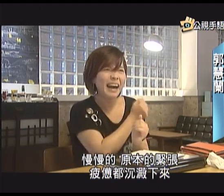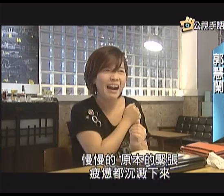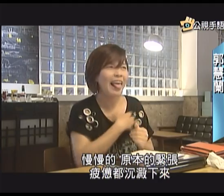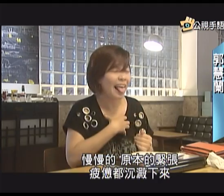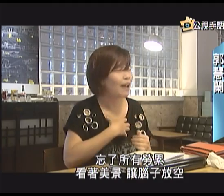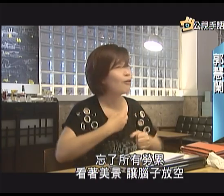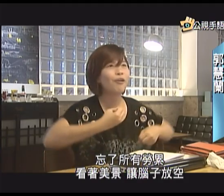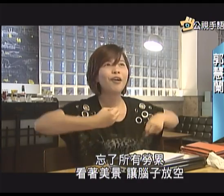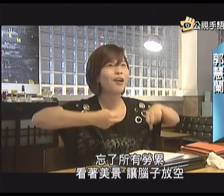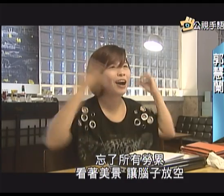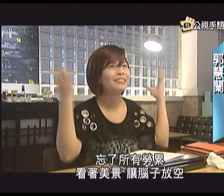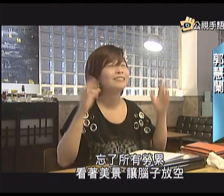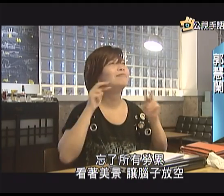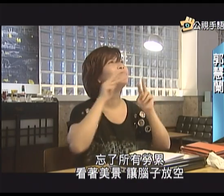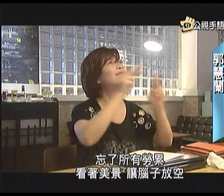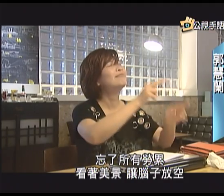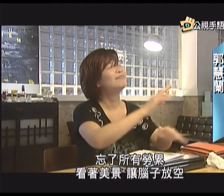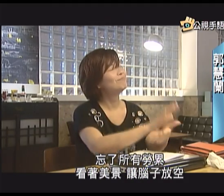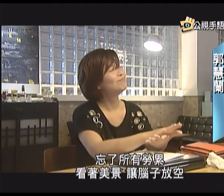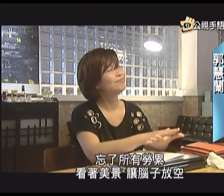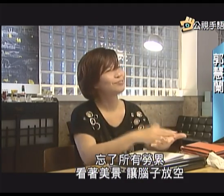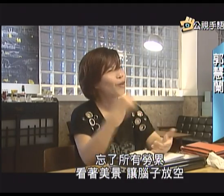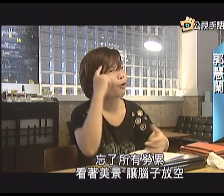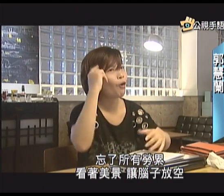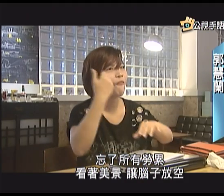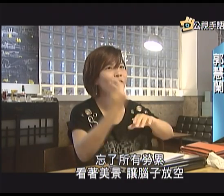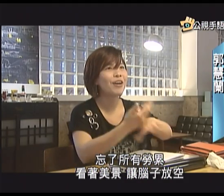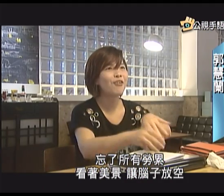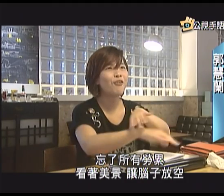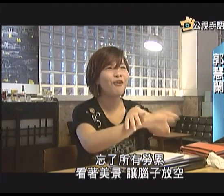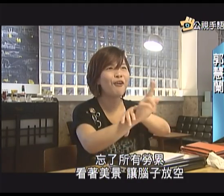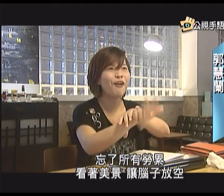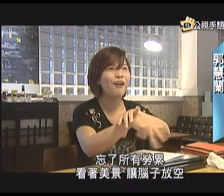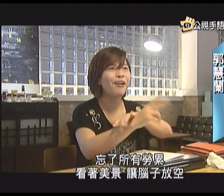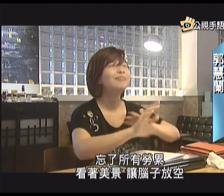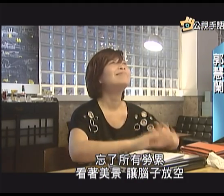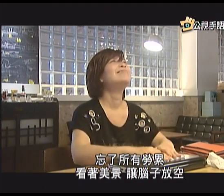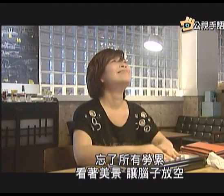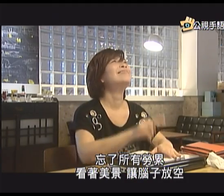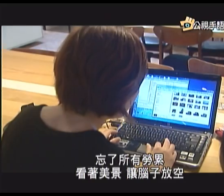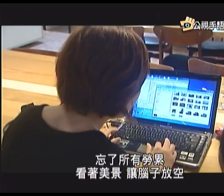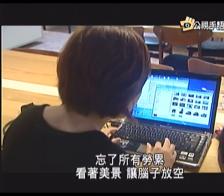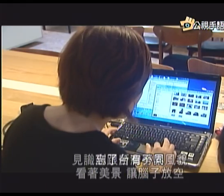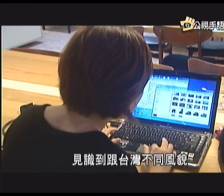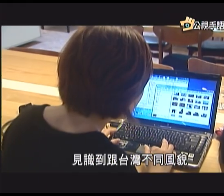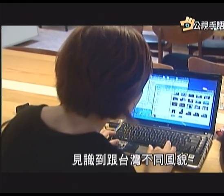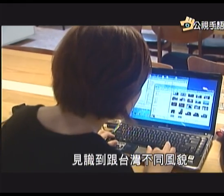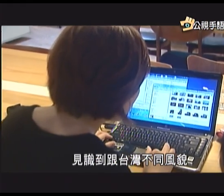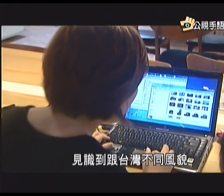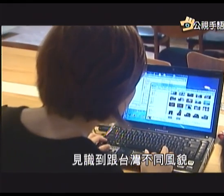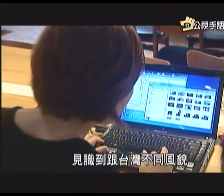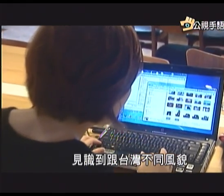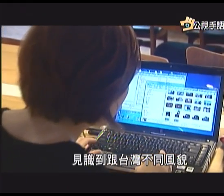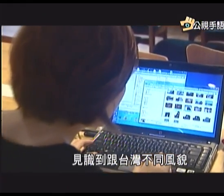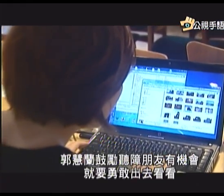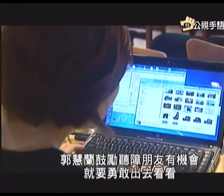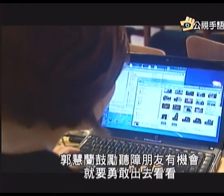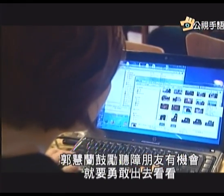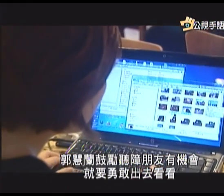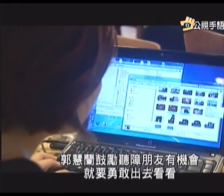忘了所有的劳累，看着美景让脑子放空。 见识到跟台湾不同风貌，郭慧兰鼓励听障朋